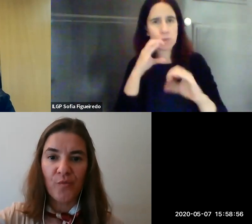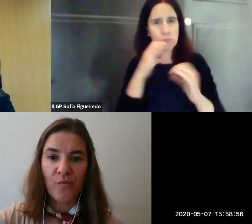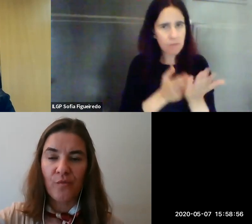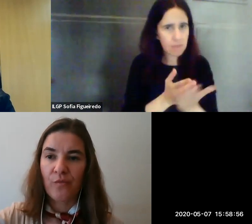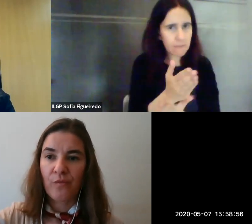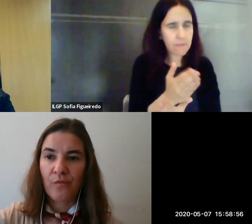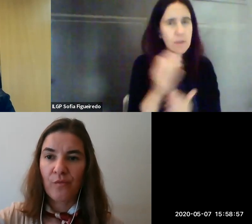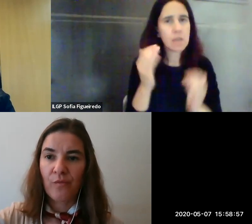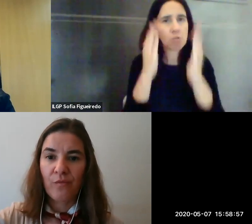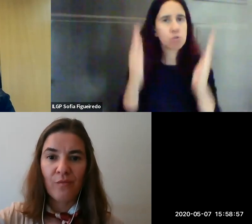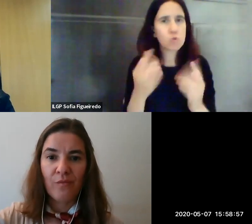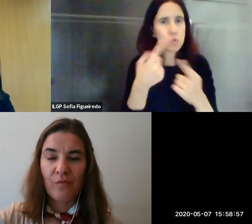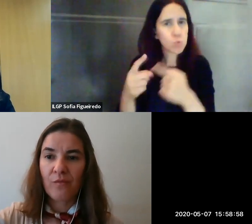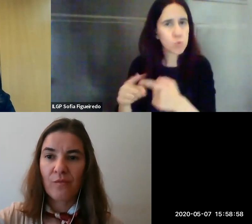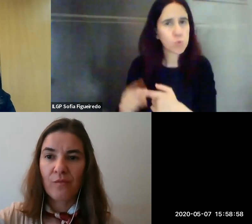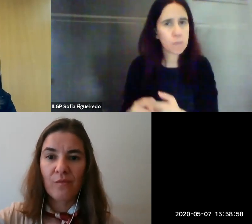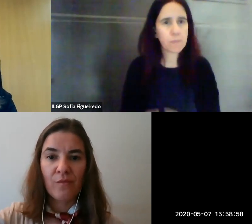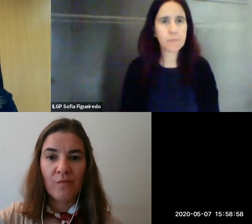organizações.